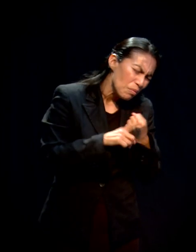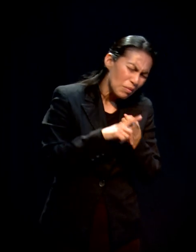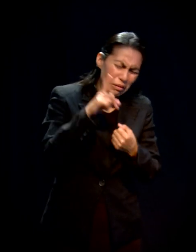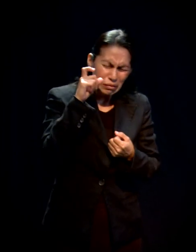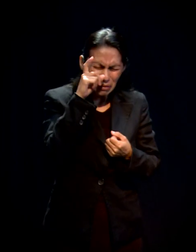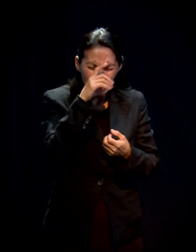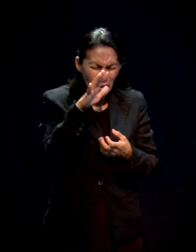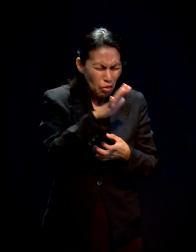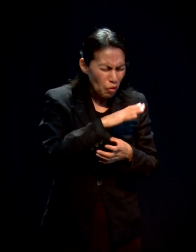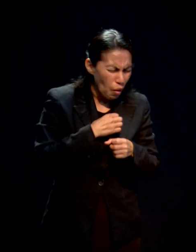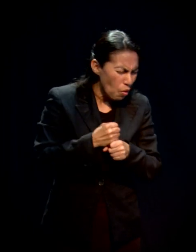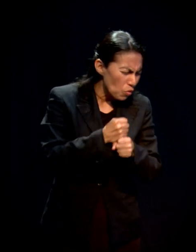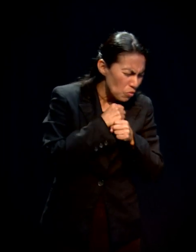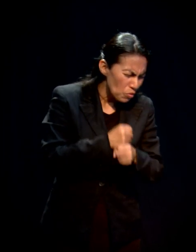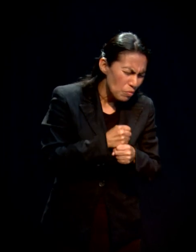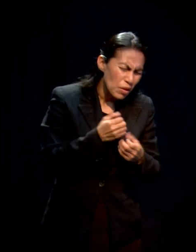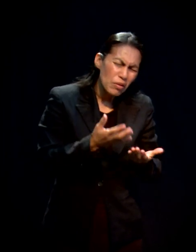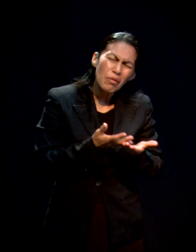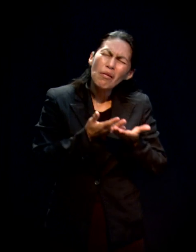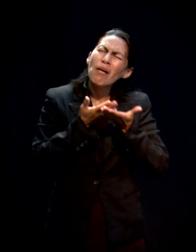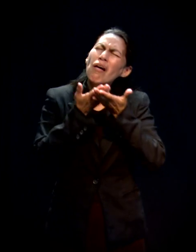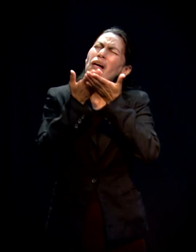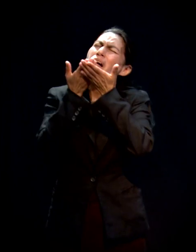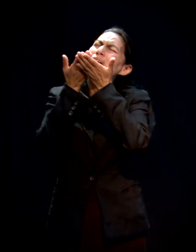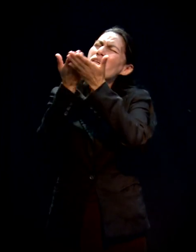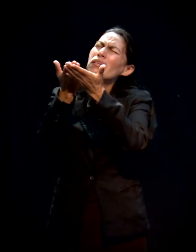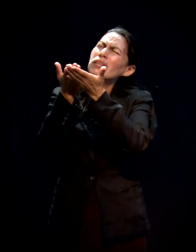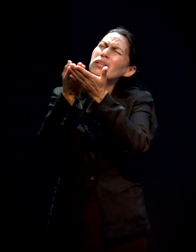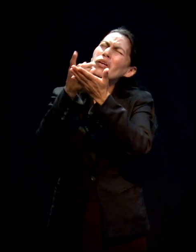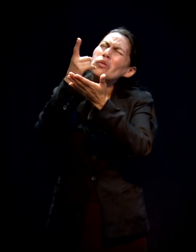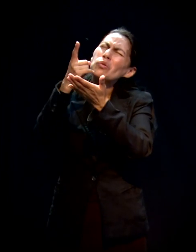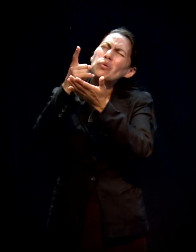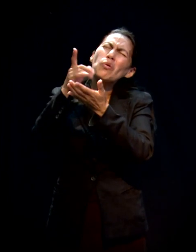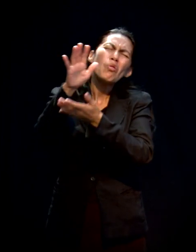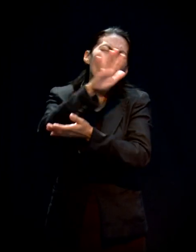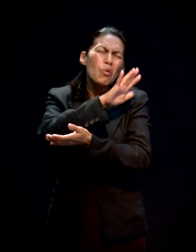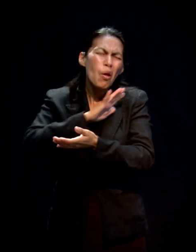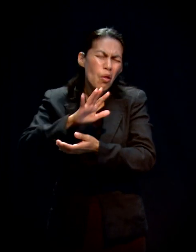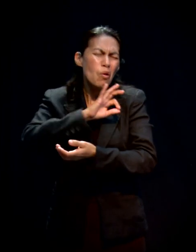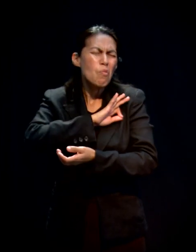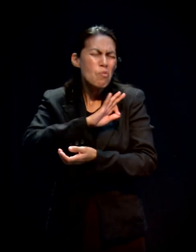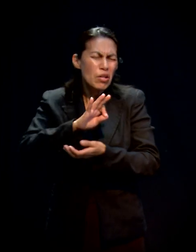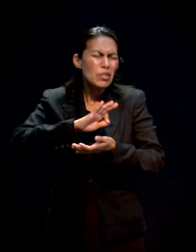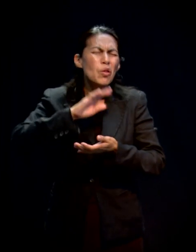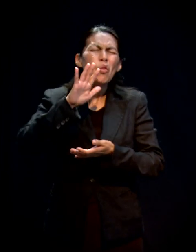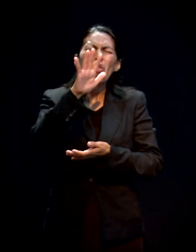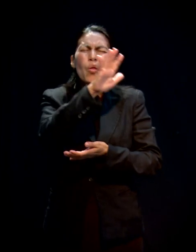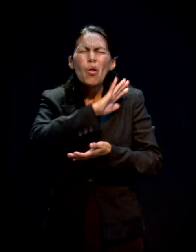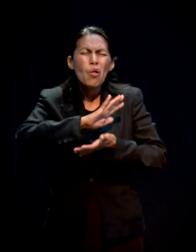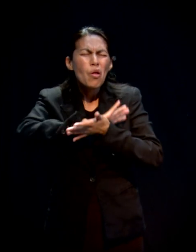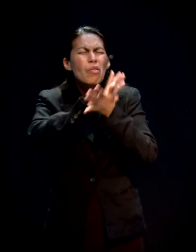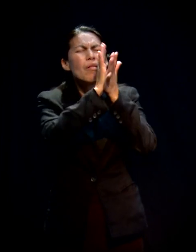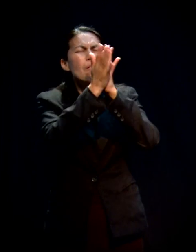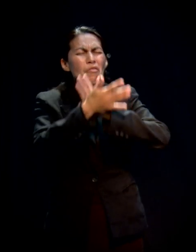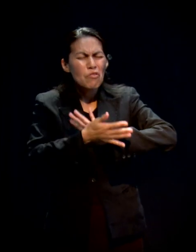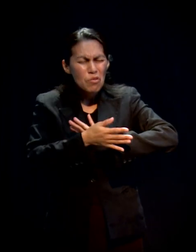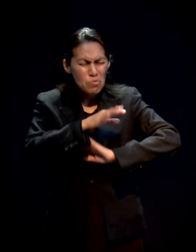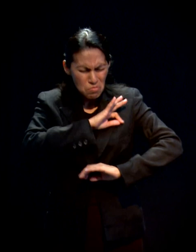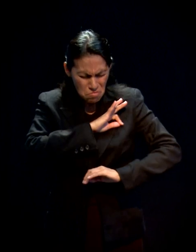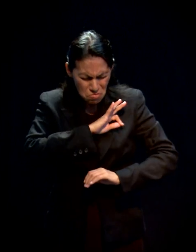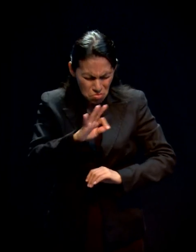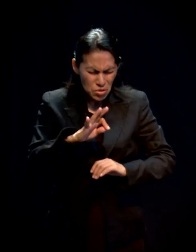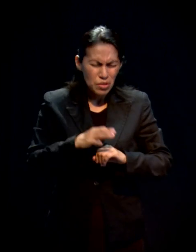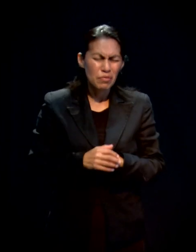señor sabemos que tú eres el único dios que puede hacer de algo imposible lo posible gracias porque nos has escuchado en esta hora